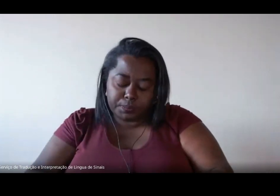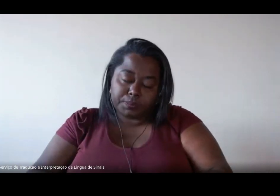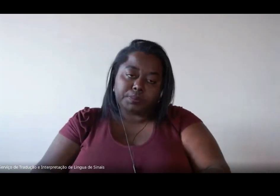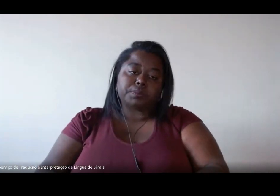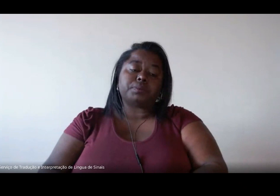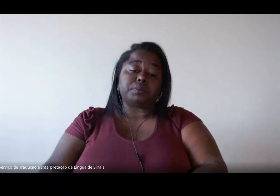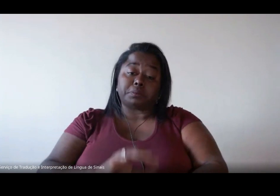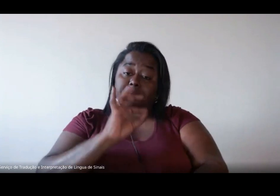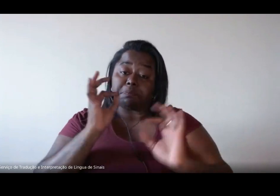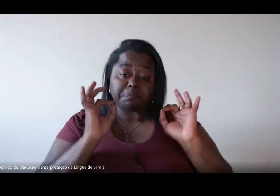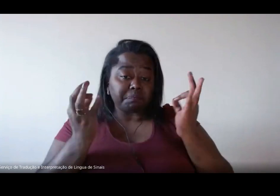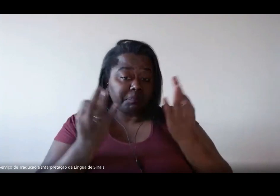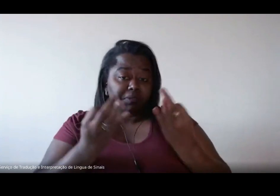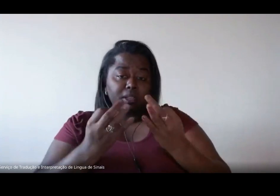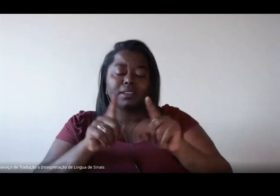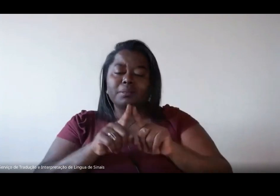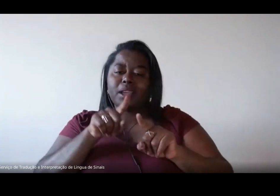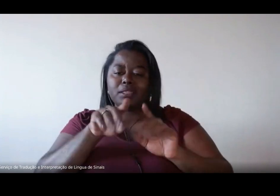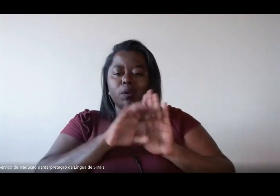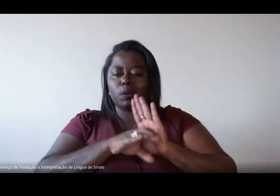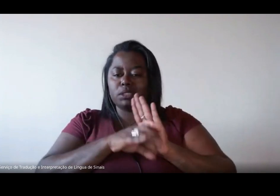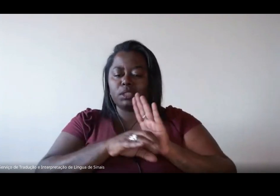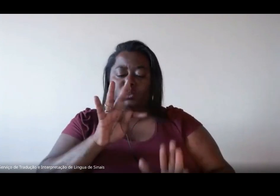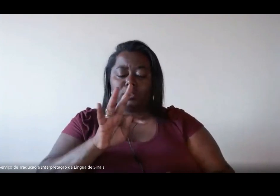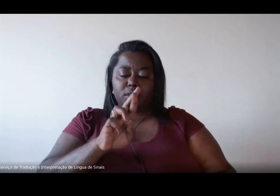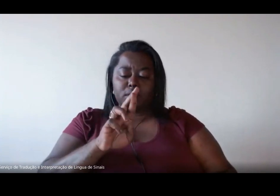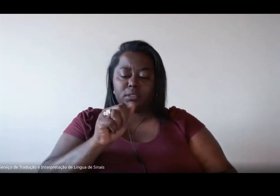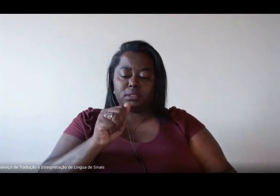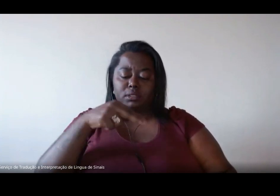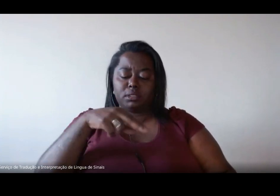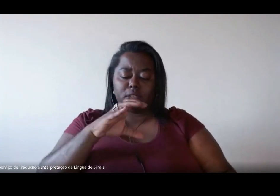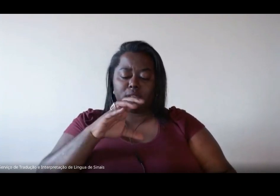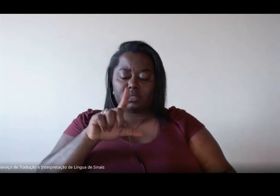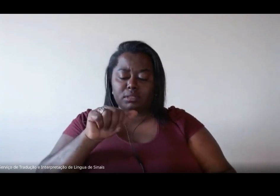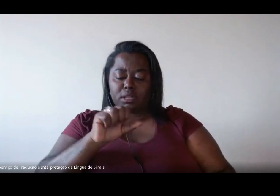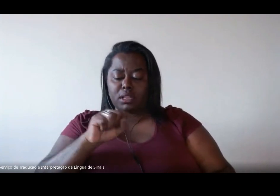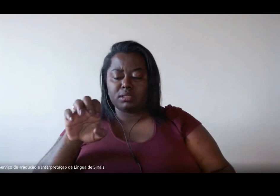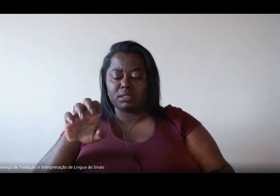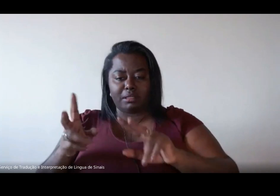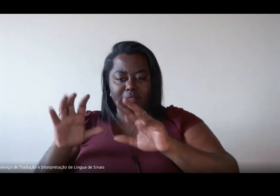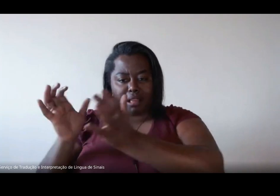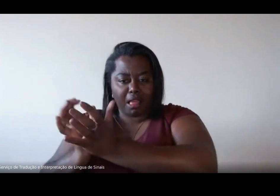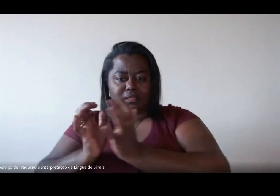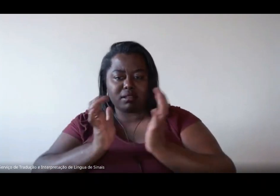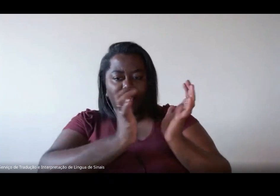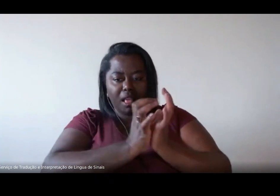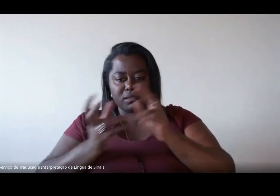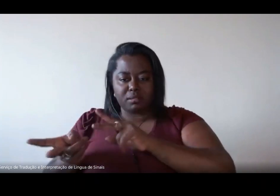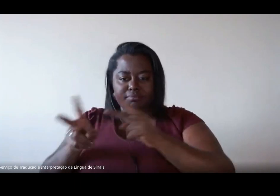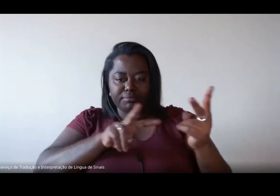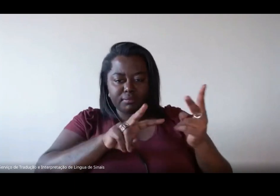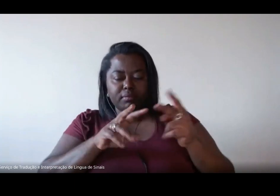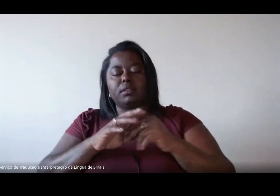perfeito. E essa concepção de transclasse, né? Isso também é fundamental, né?